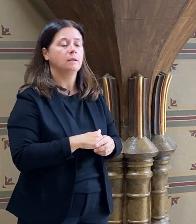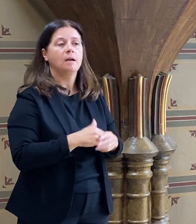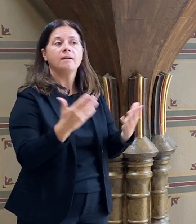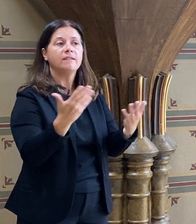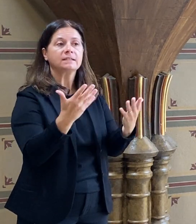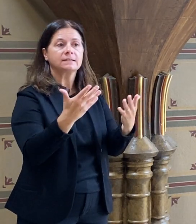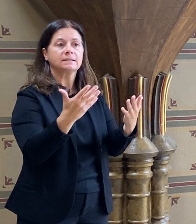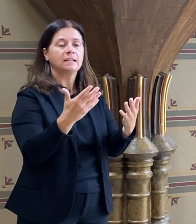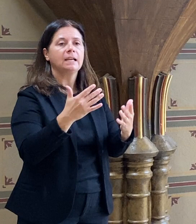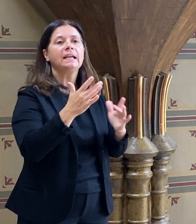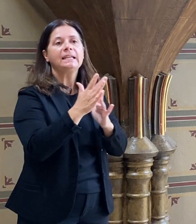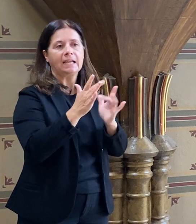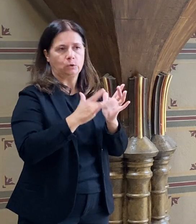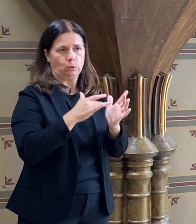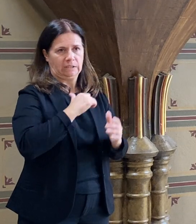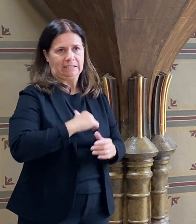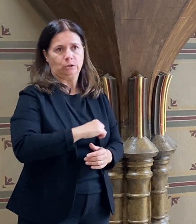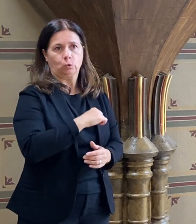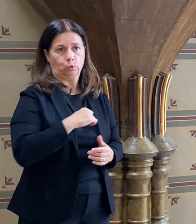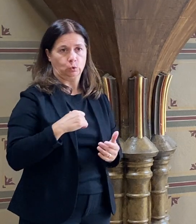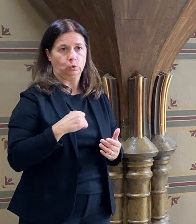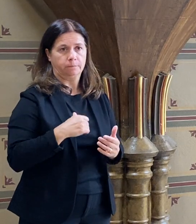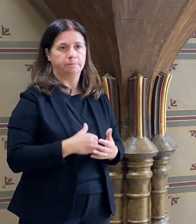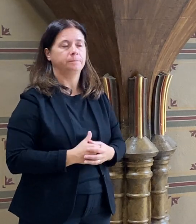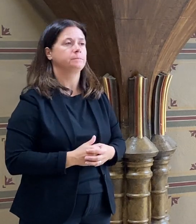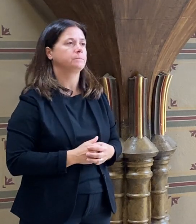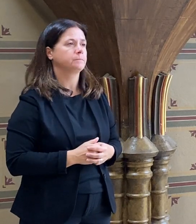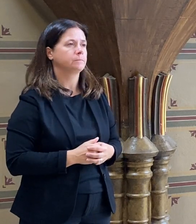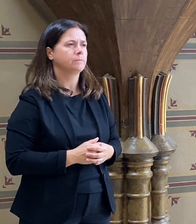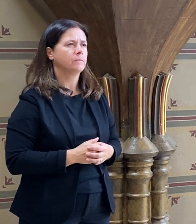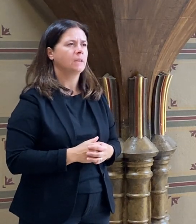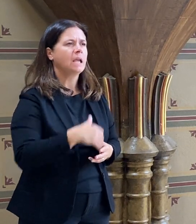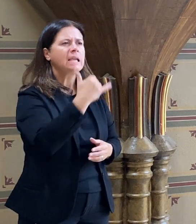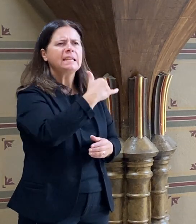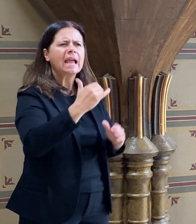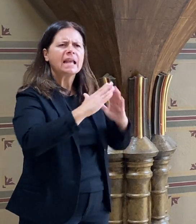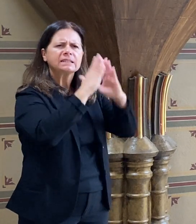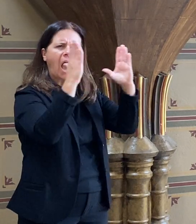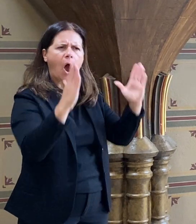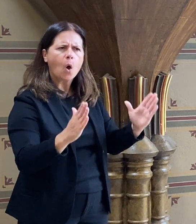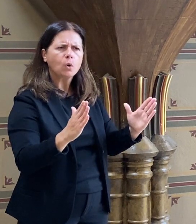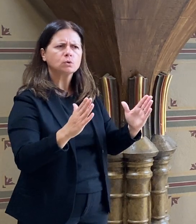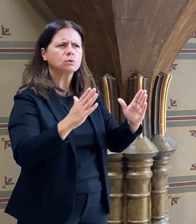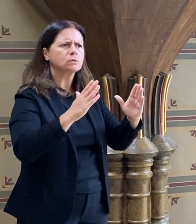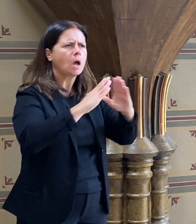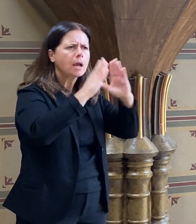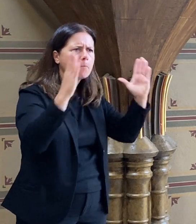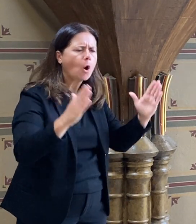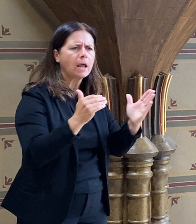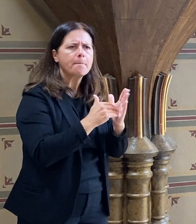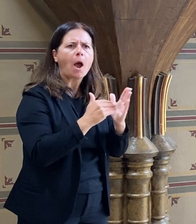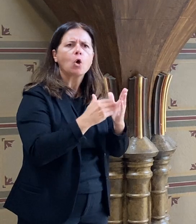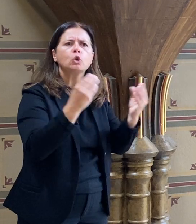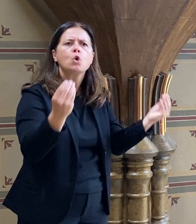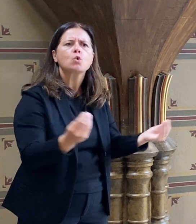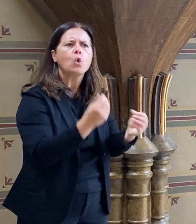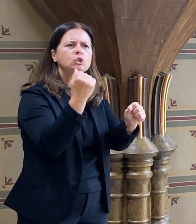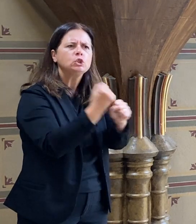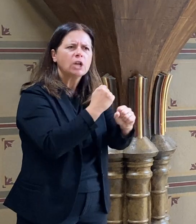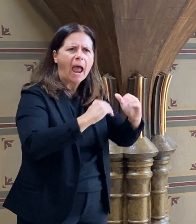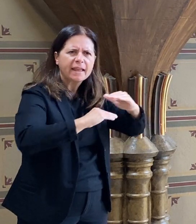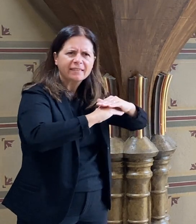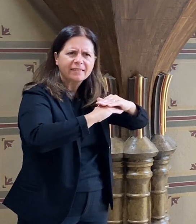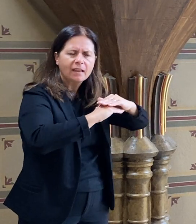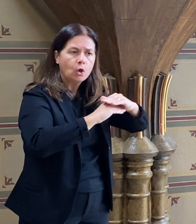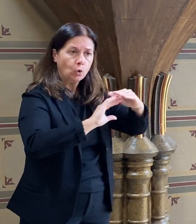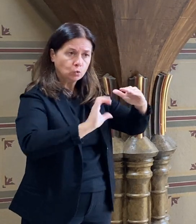ist? Jesus Christus. Jedes Gebäude braucht einen Grundstein. Einen